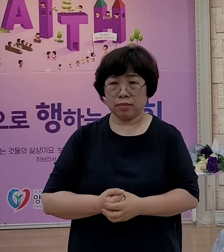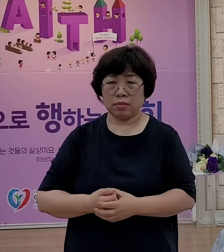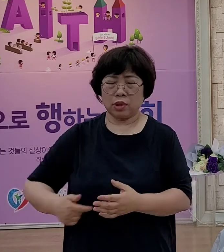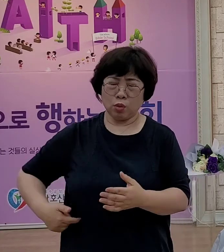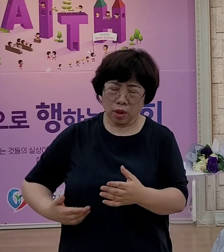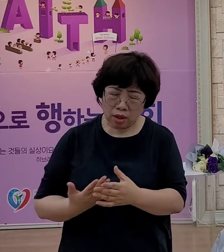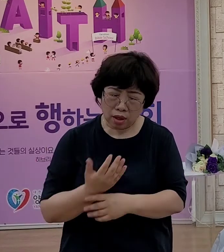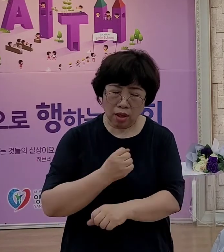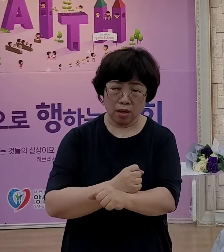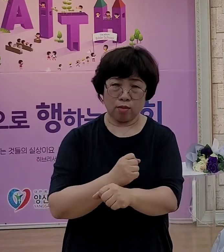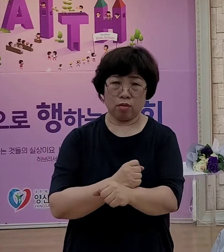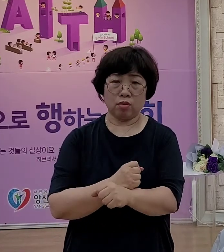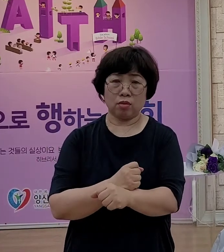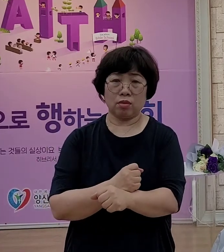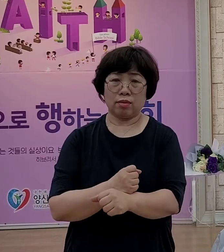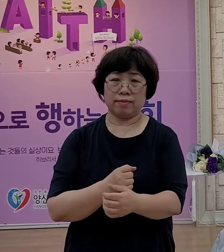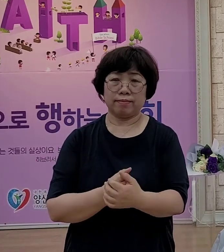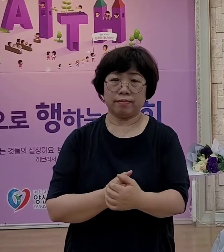회개합니다.